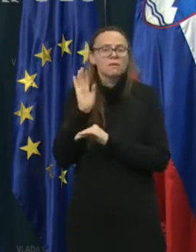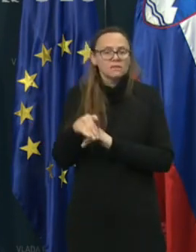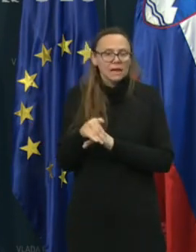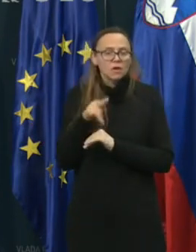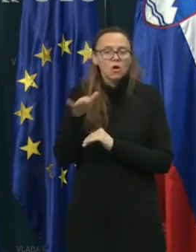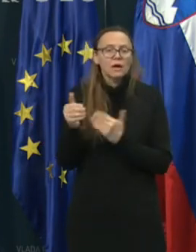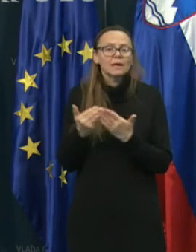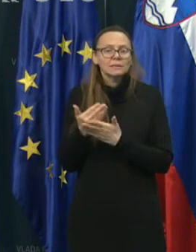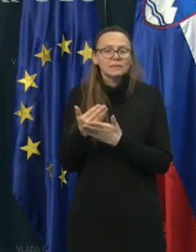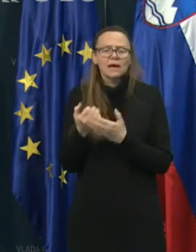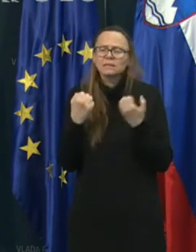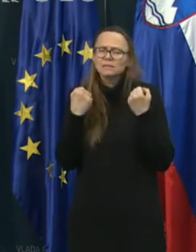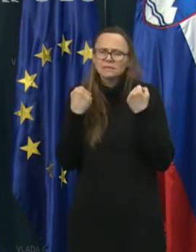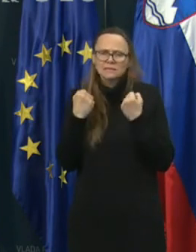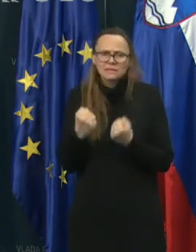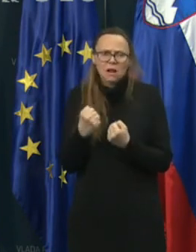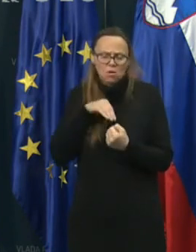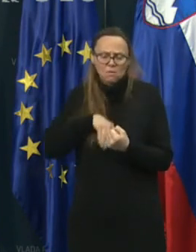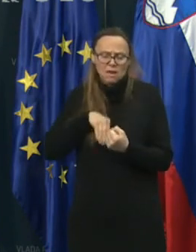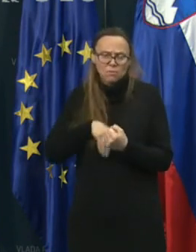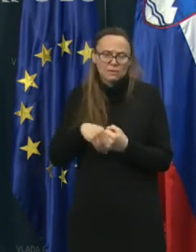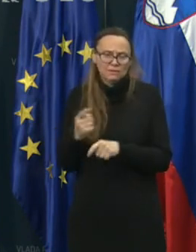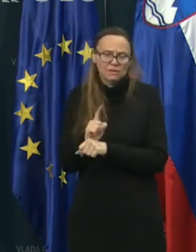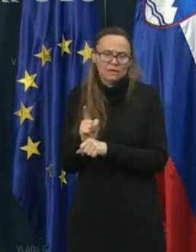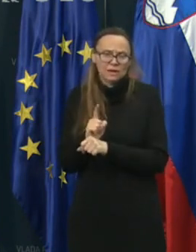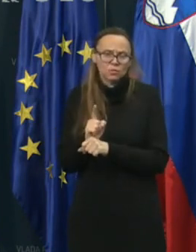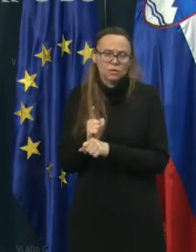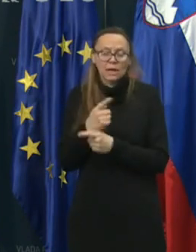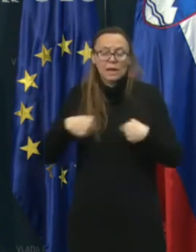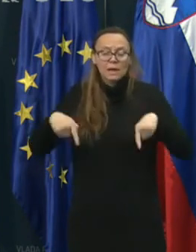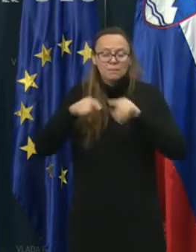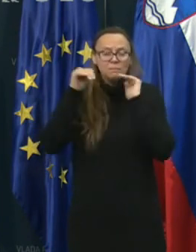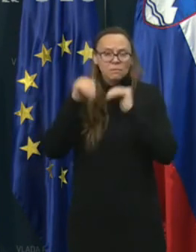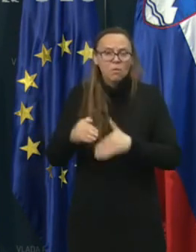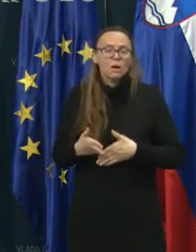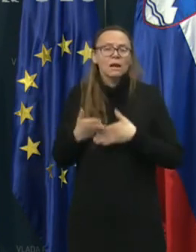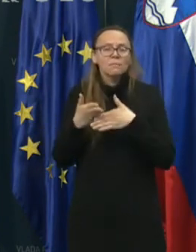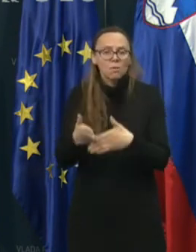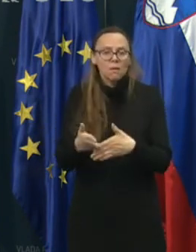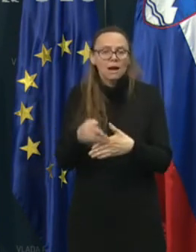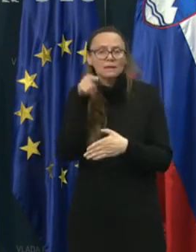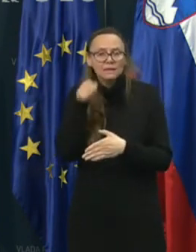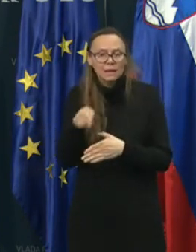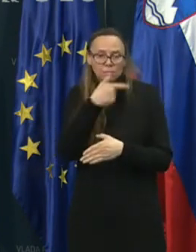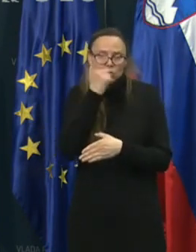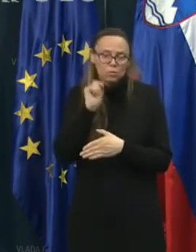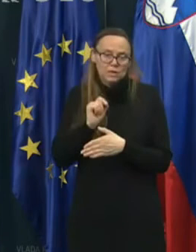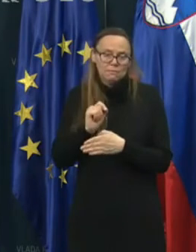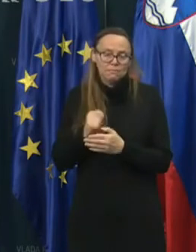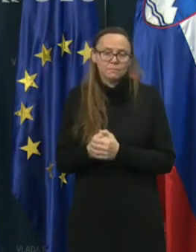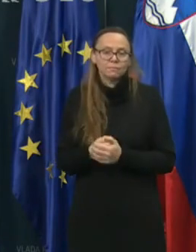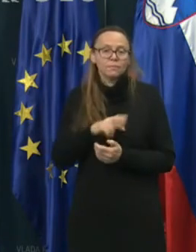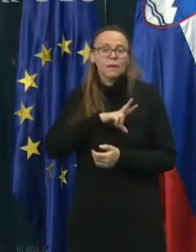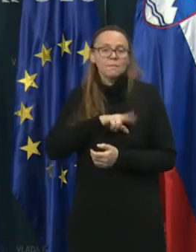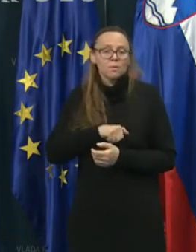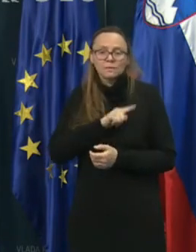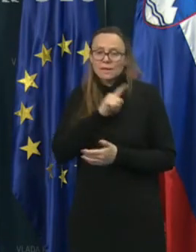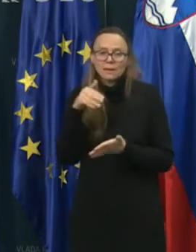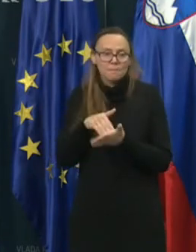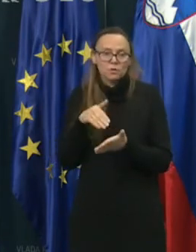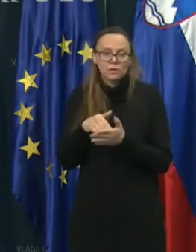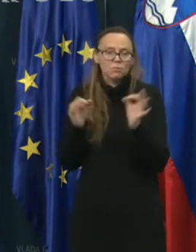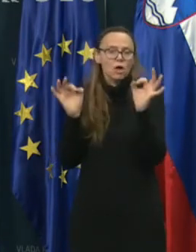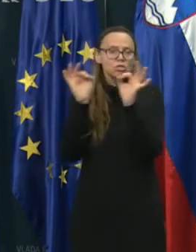gre za zelo emotiven trenutek in mi bi morali pomagati tem ljudem. Policija ne potrebuje